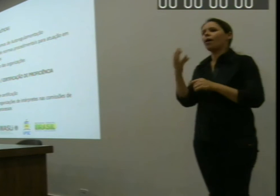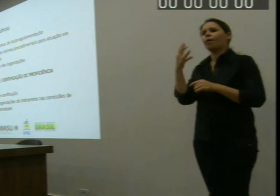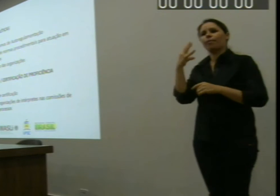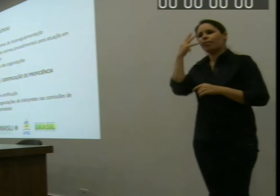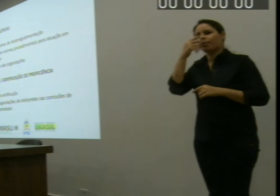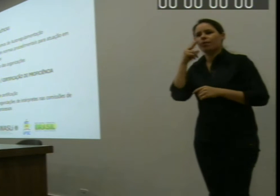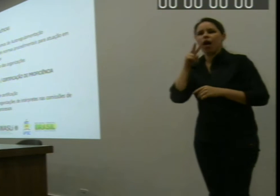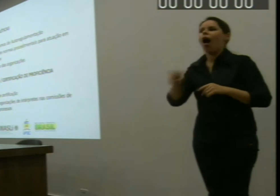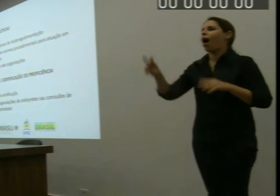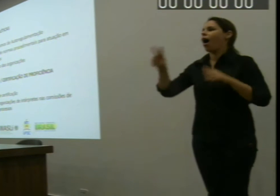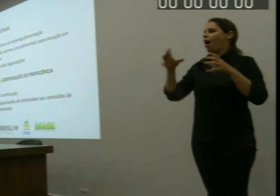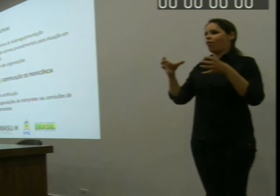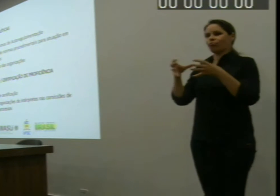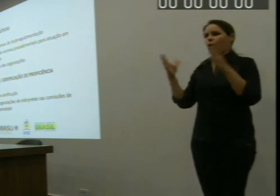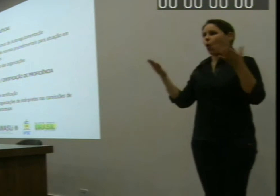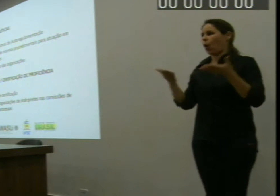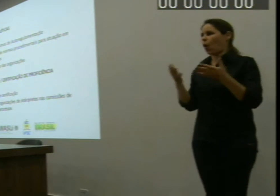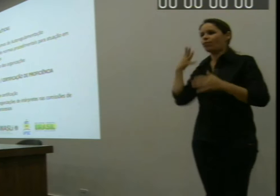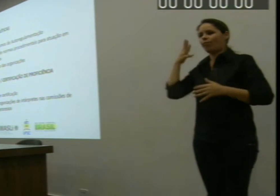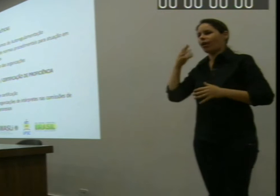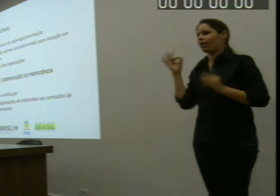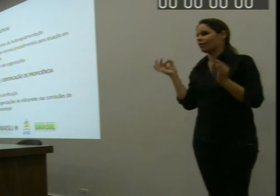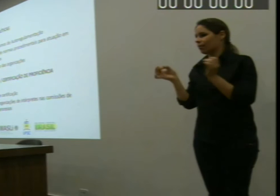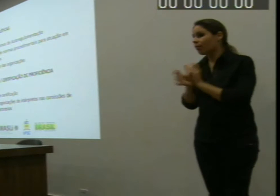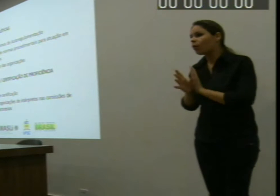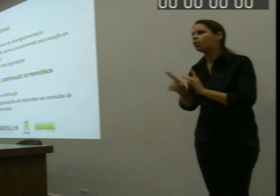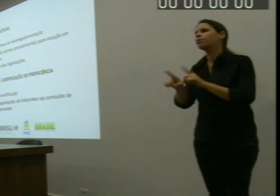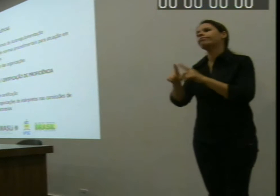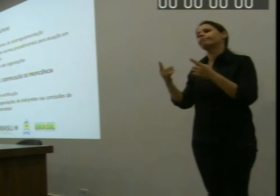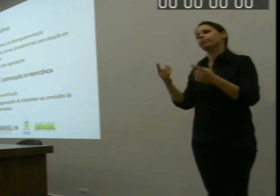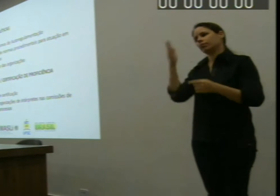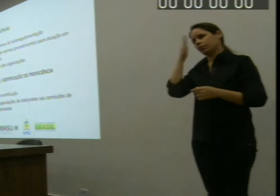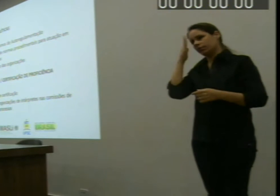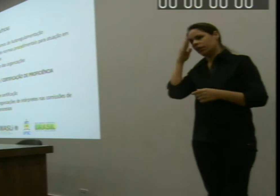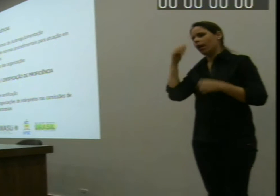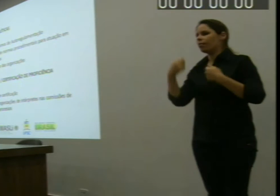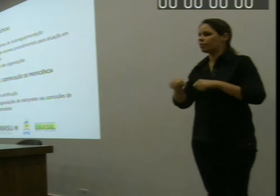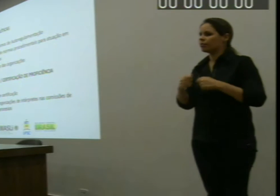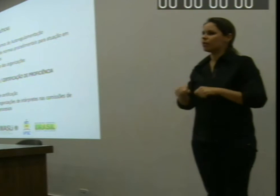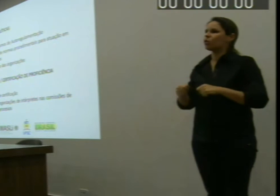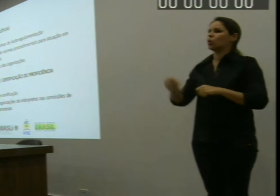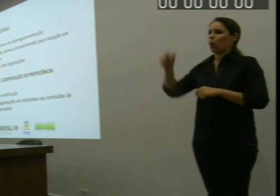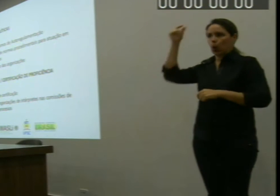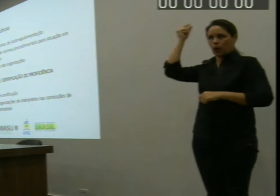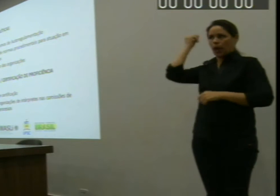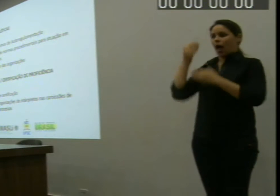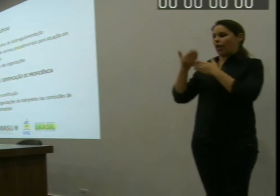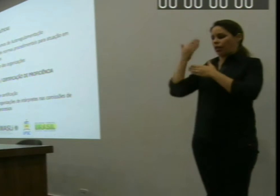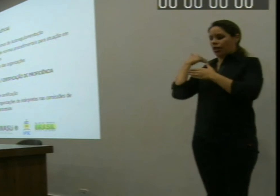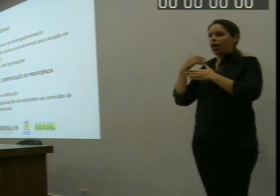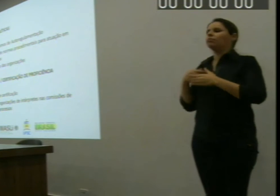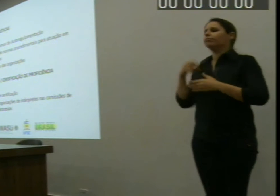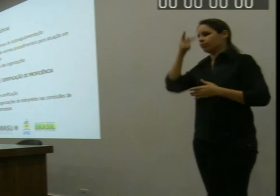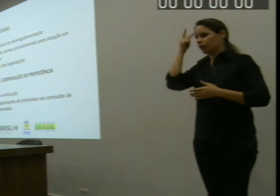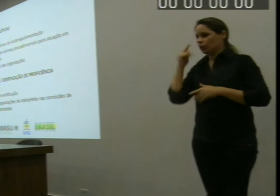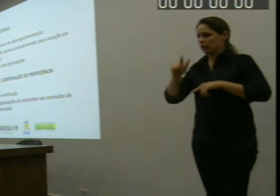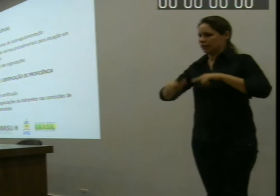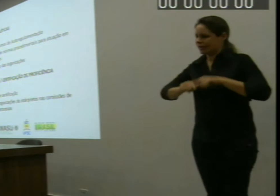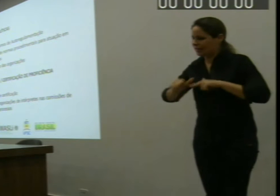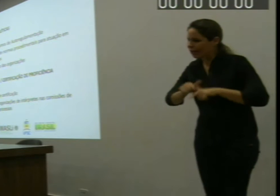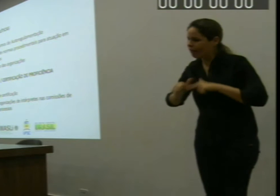a gente sabe que existiu custos que existiu um trabalho existem pesso pessoas trabalhando geralmente são voluntários